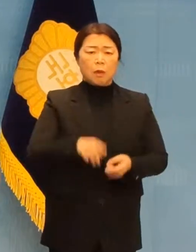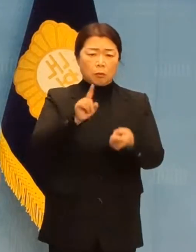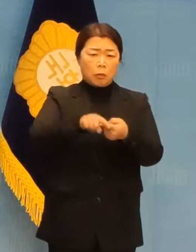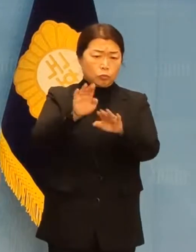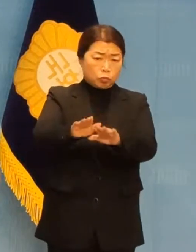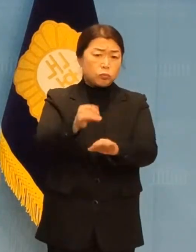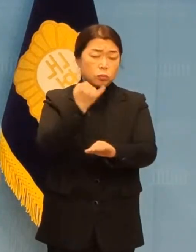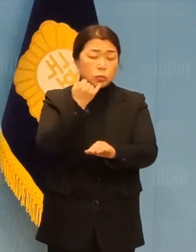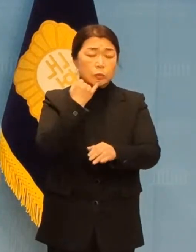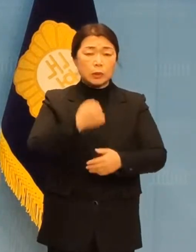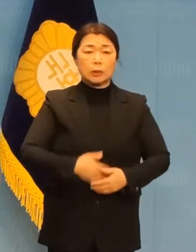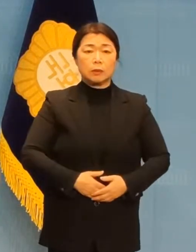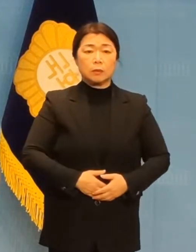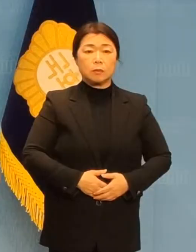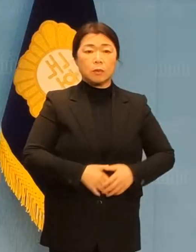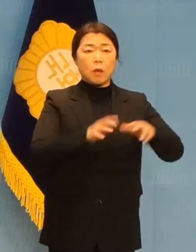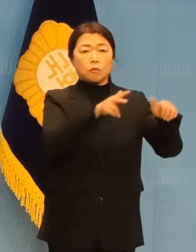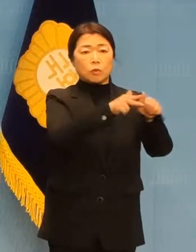국정원과